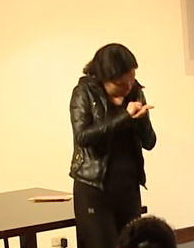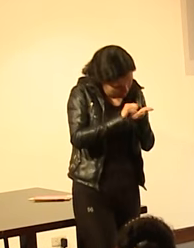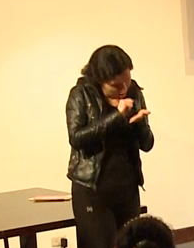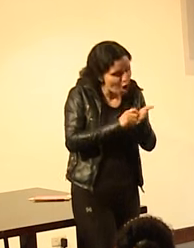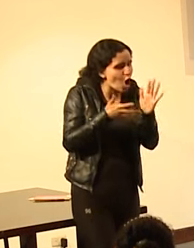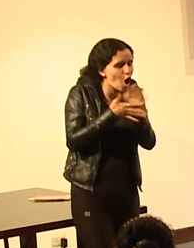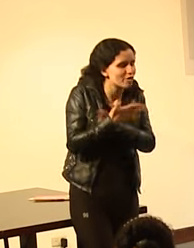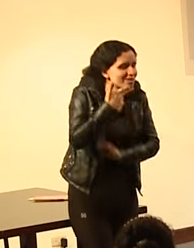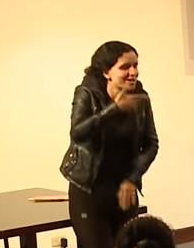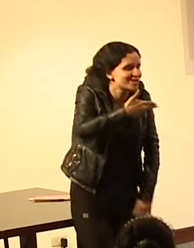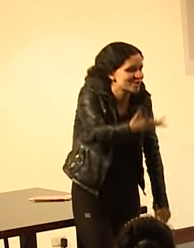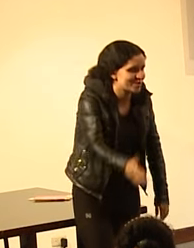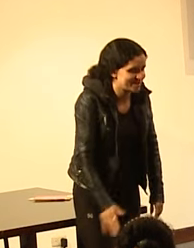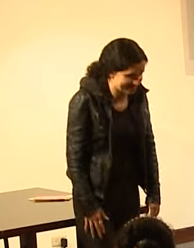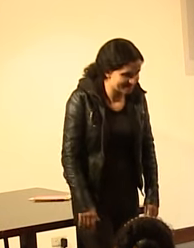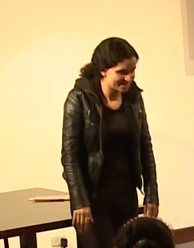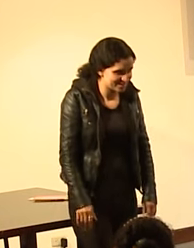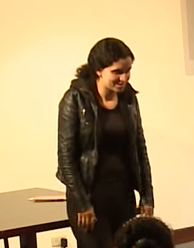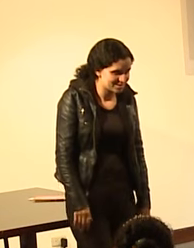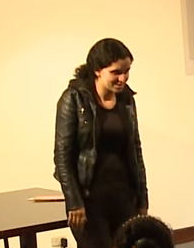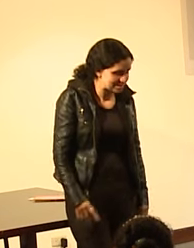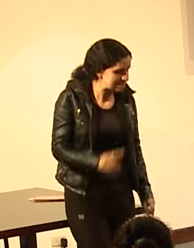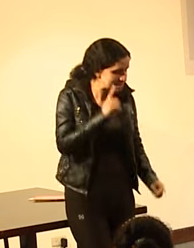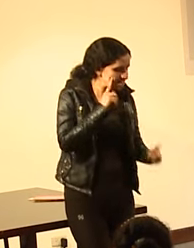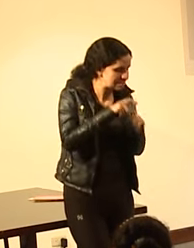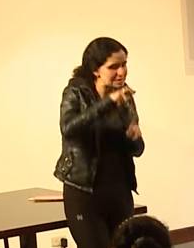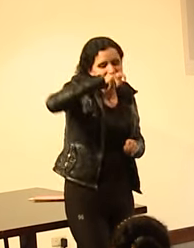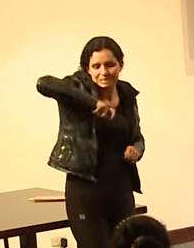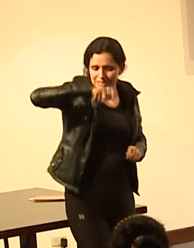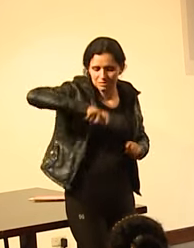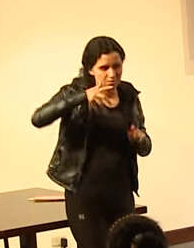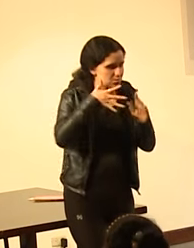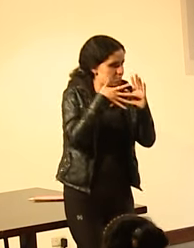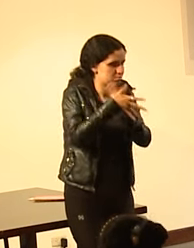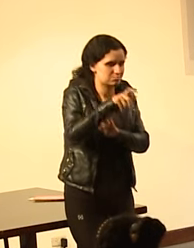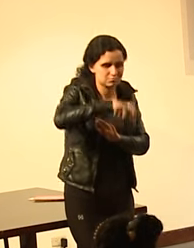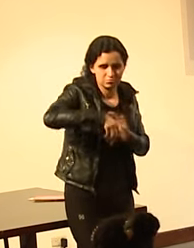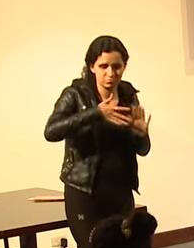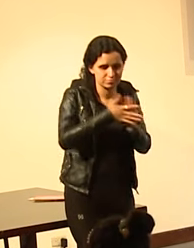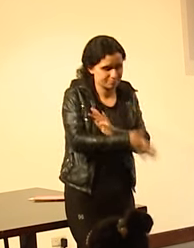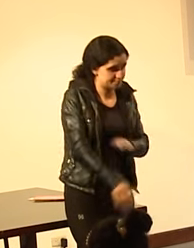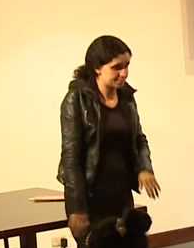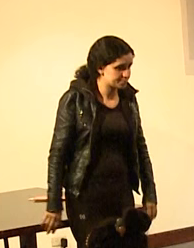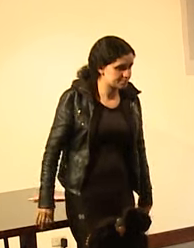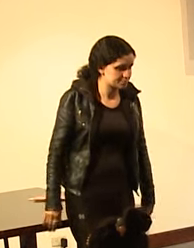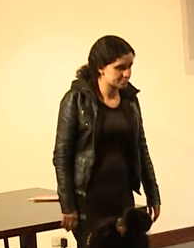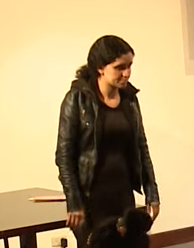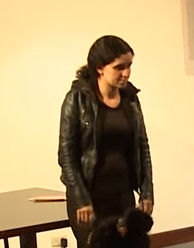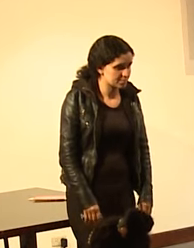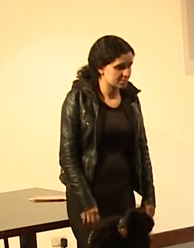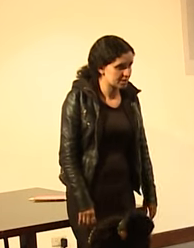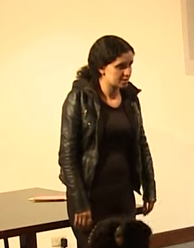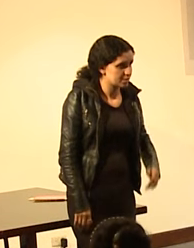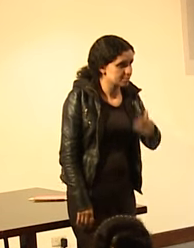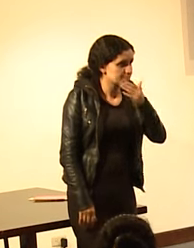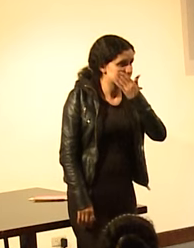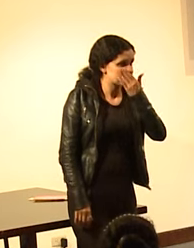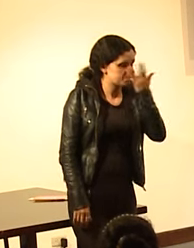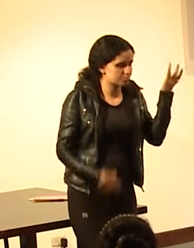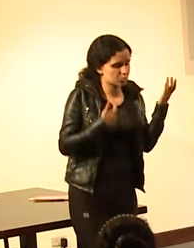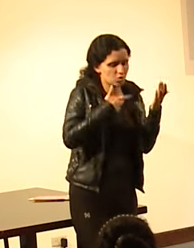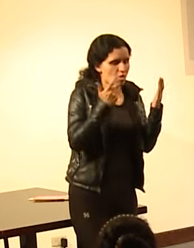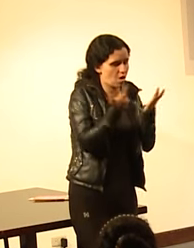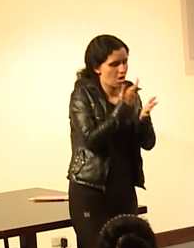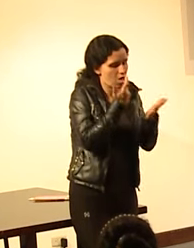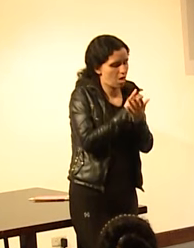generalmente, y obedece a esa necesidad narrativa. ¿Sí? Entonces, fíjense que todo el tiempo cuando uno lee un libro, pues